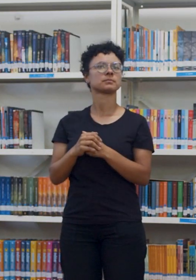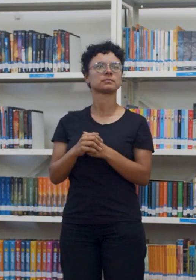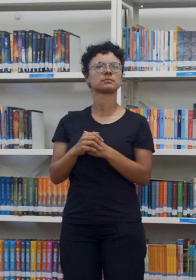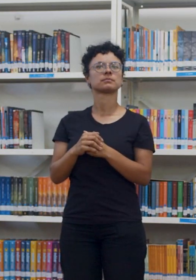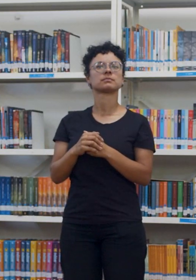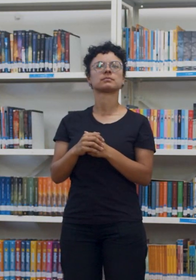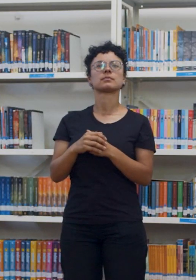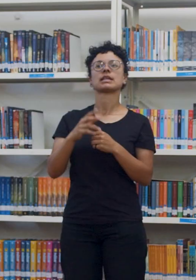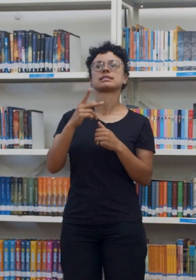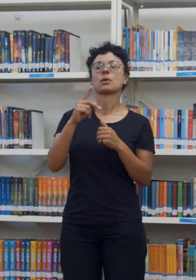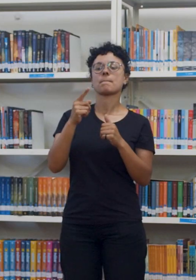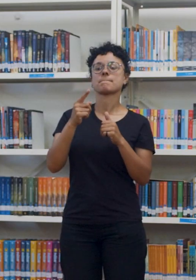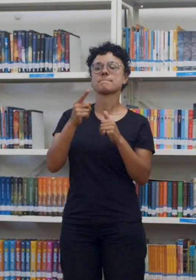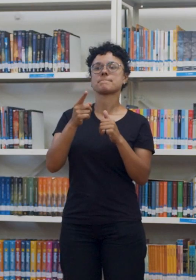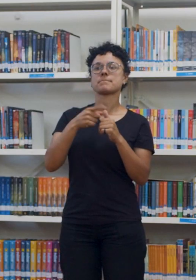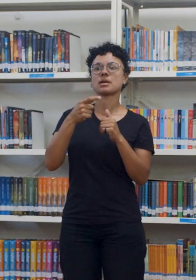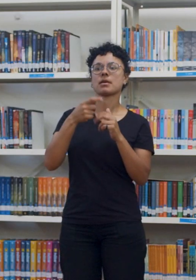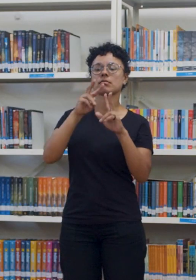você escreveria o seu primeiro tema?